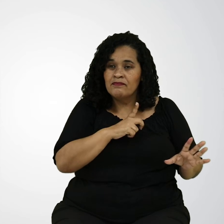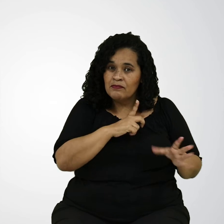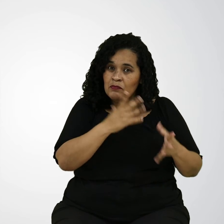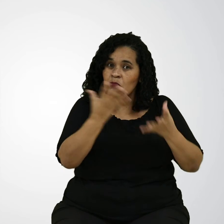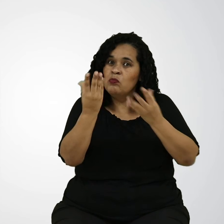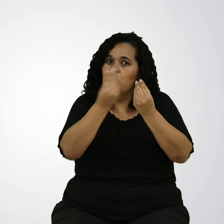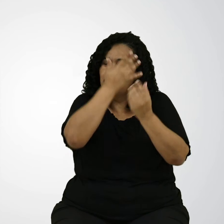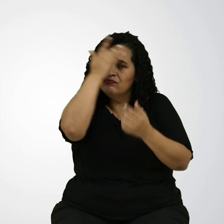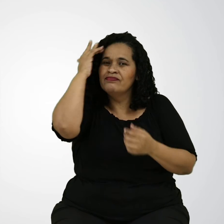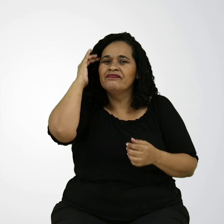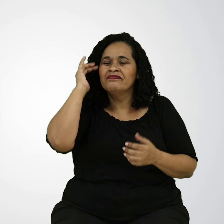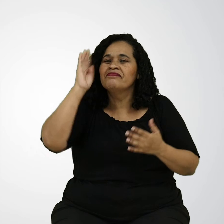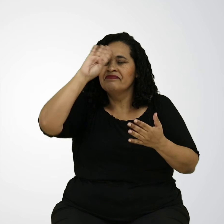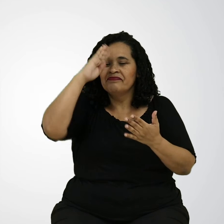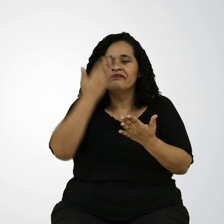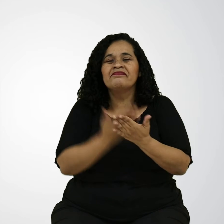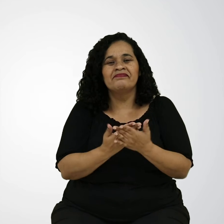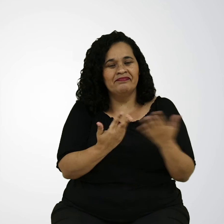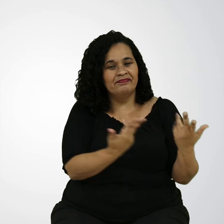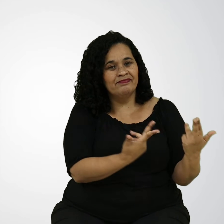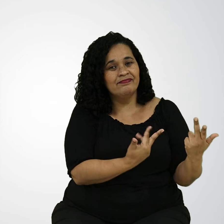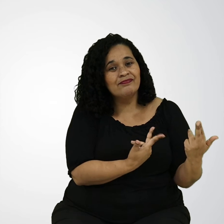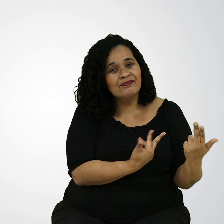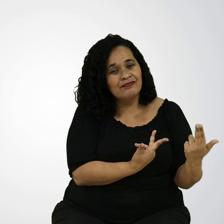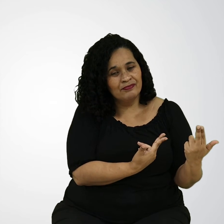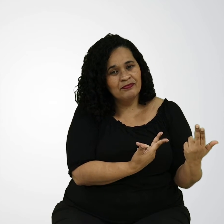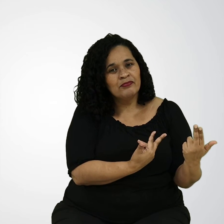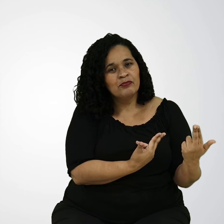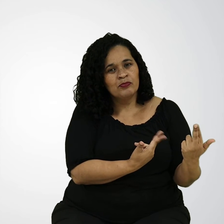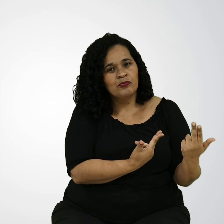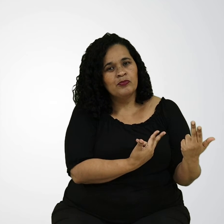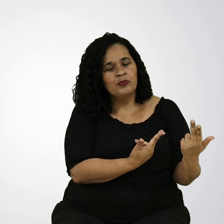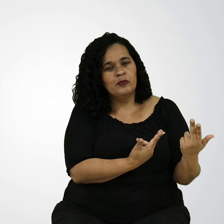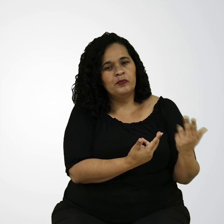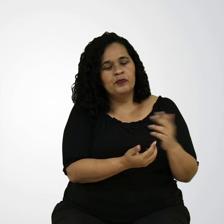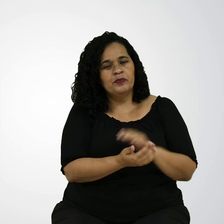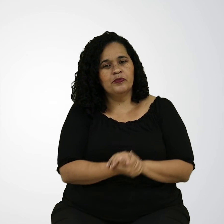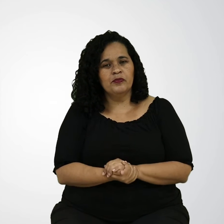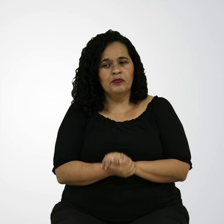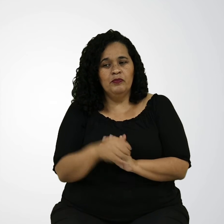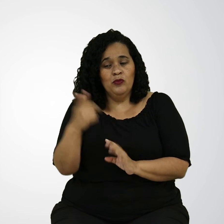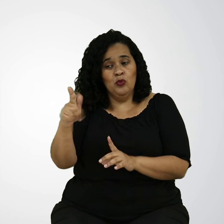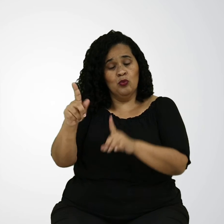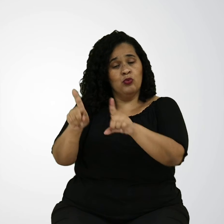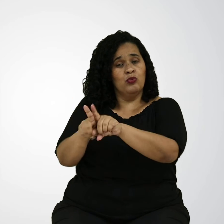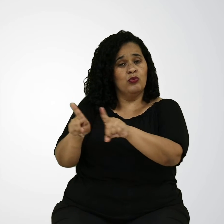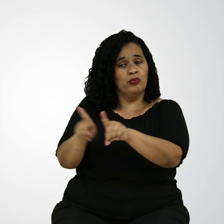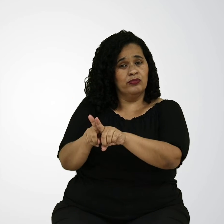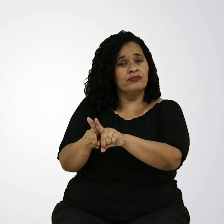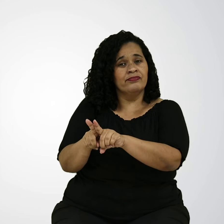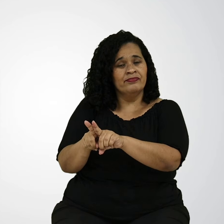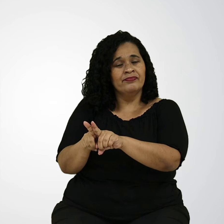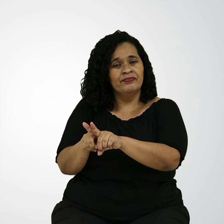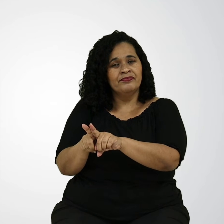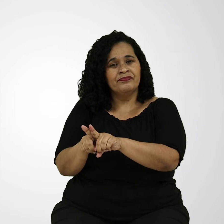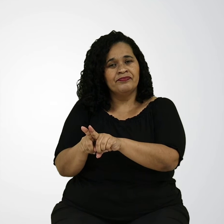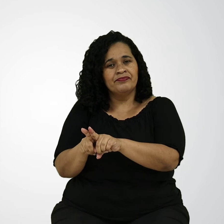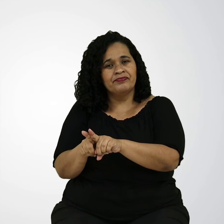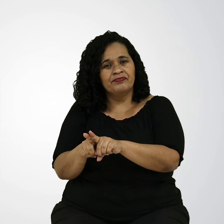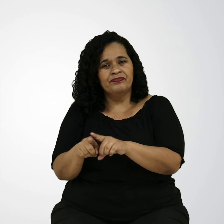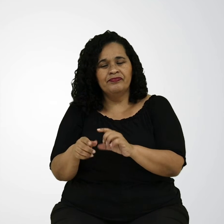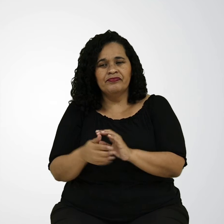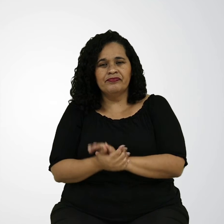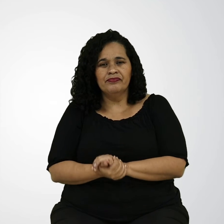Que a maneira como eu me comporto no dia a dia não interfere em nada na minha salvação. E como vai ter gente também que, por conta de um discurso